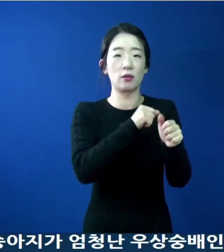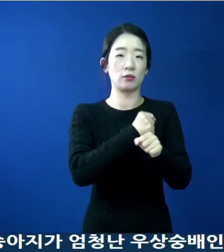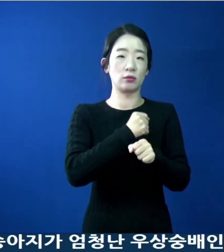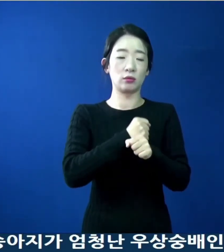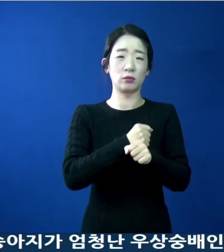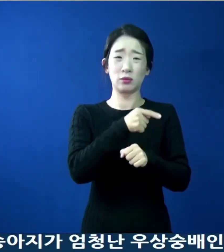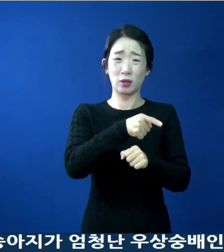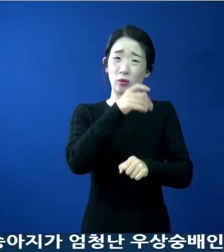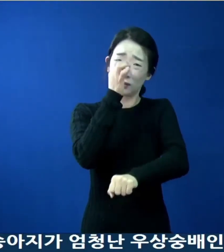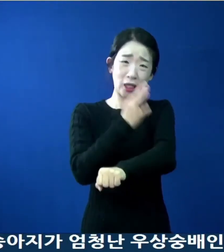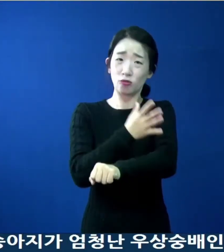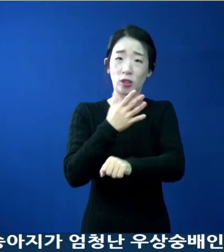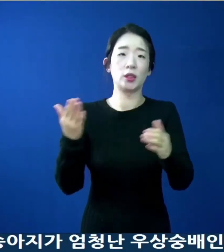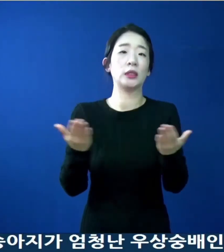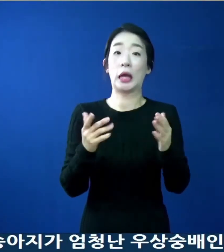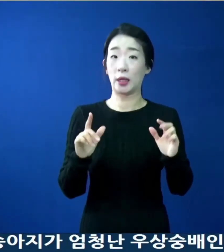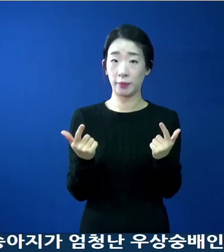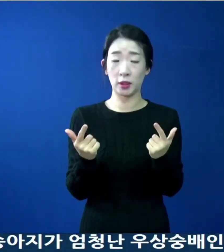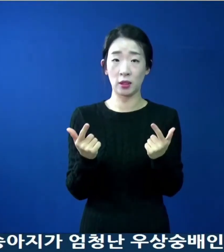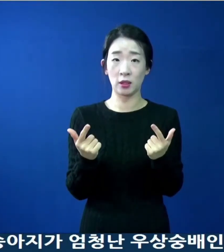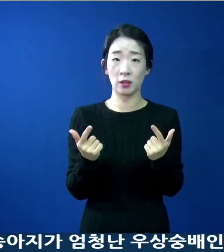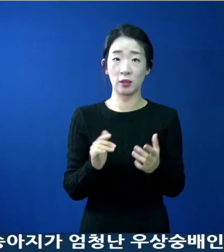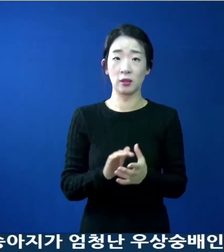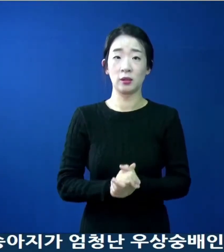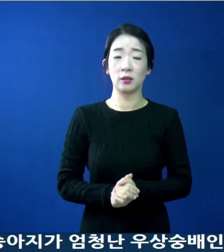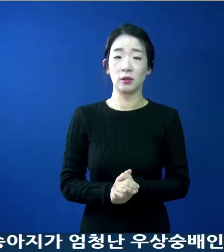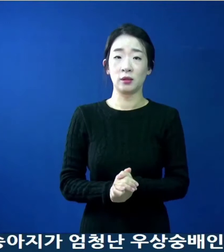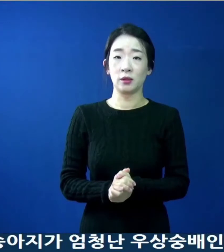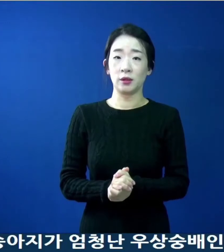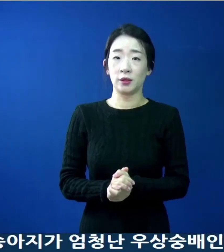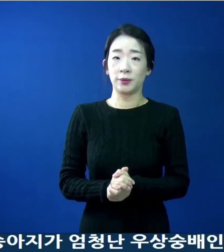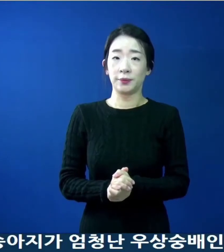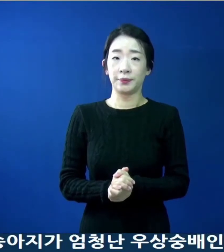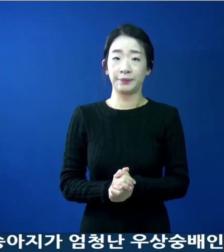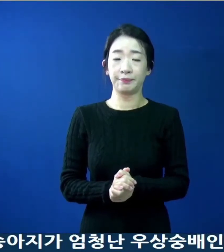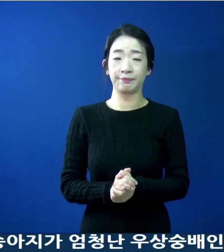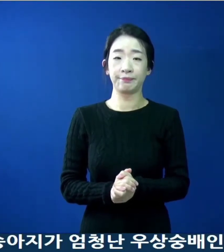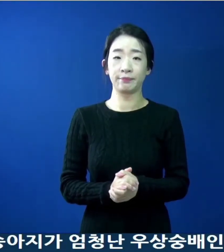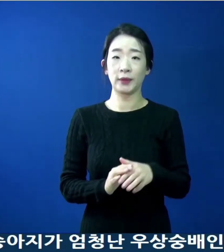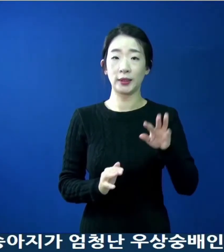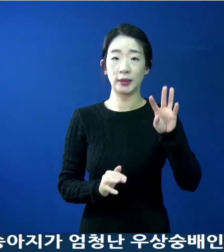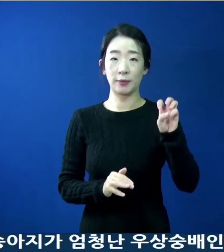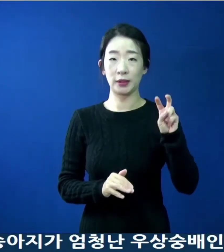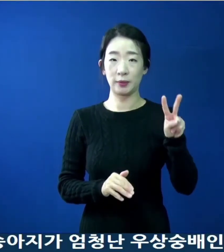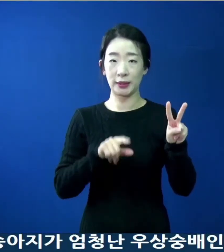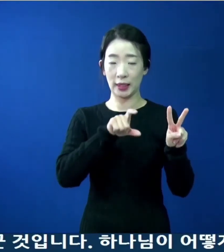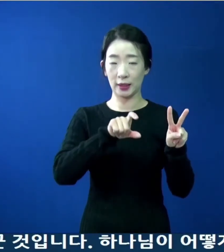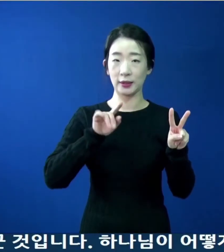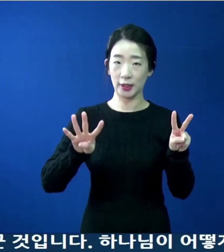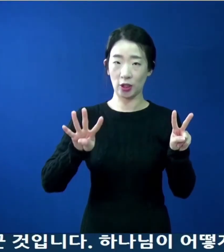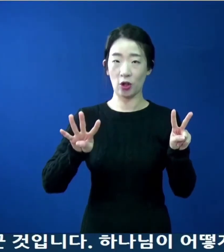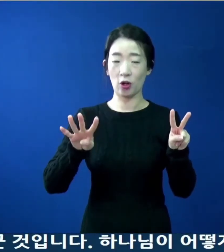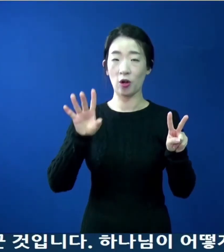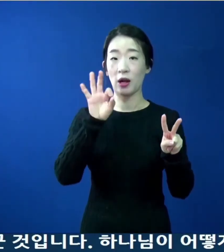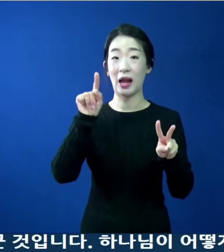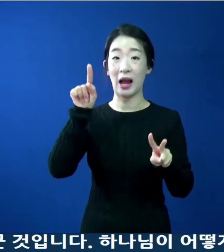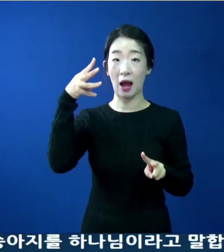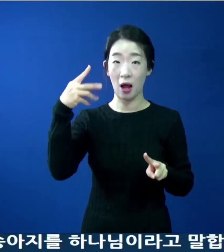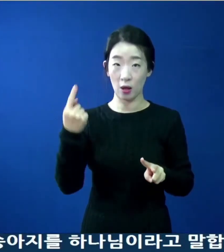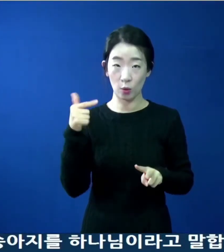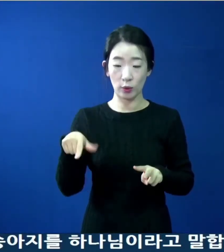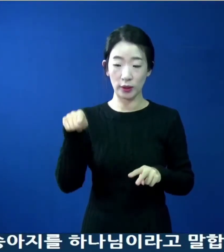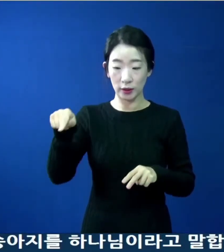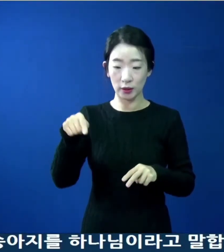사실을 여러분과 함께 꼭 살펴봤으면 좋겠습니다. 4절, 아론이 그들의 손에서